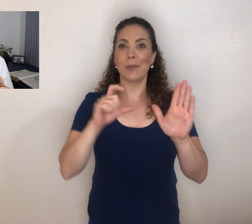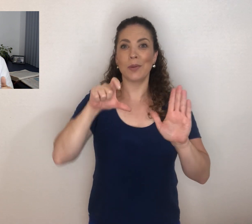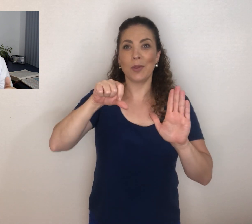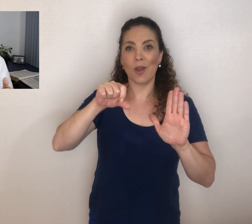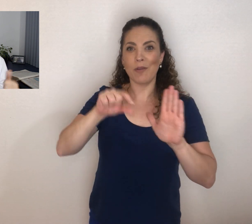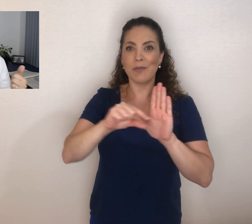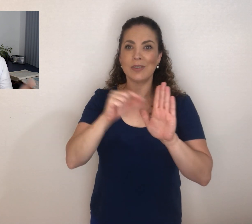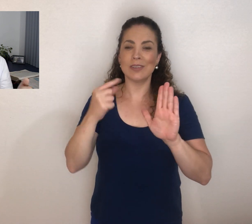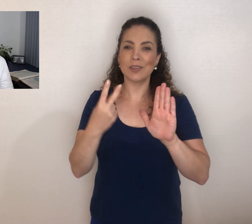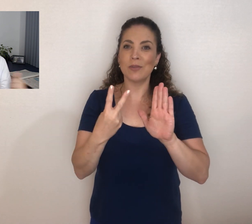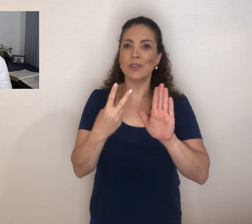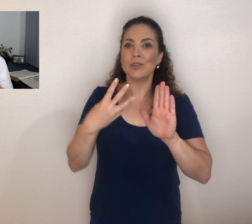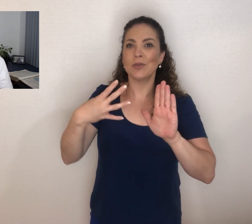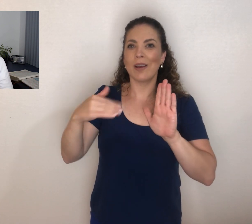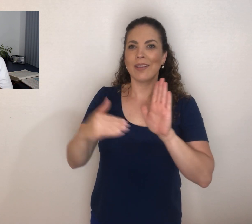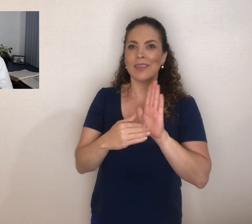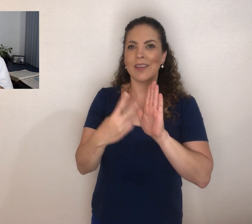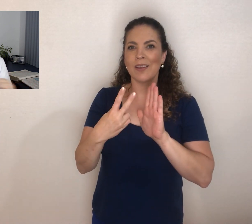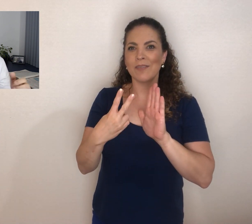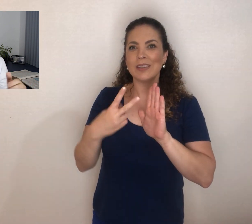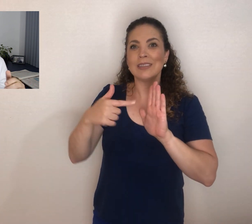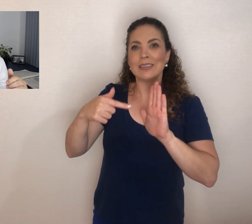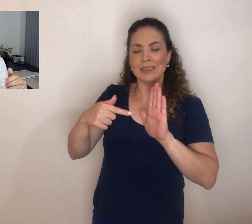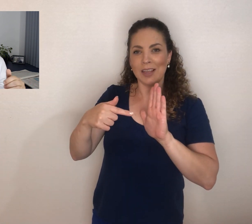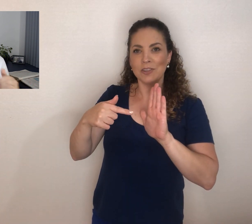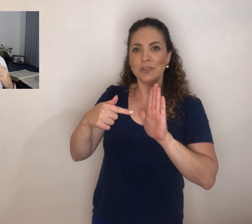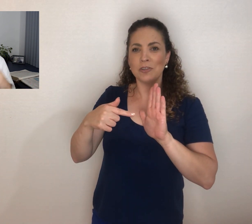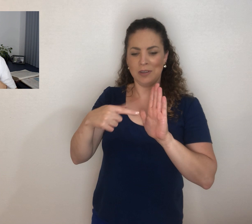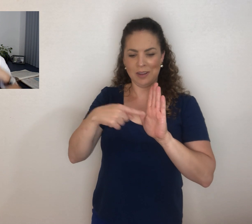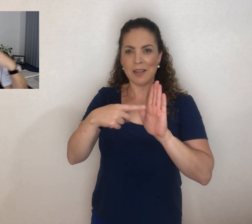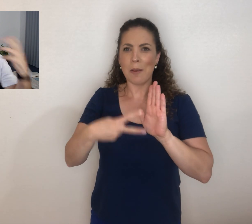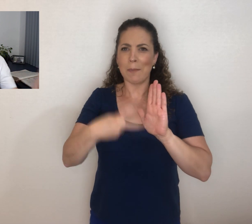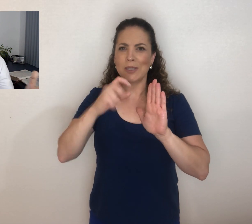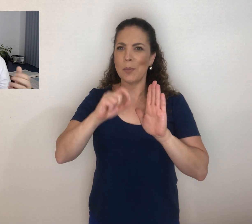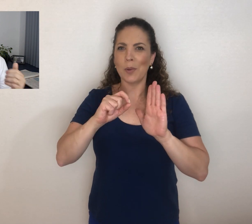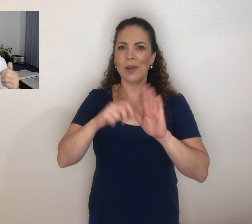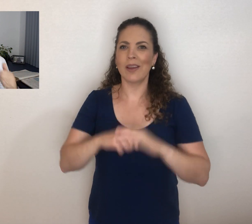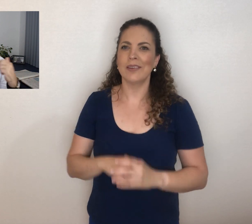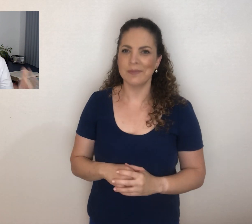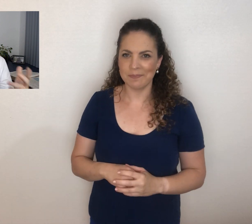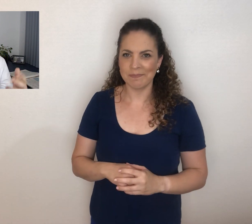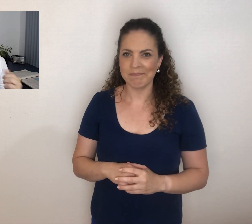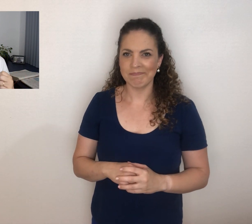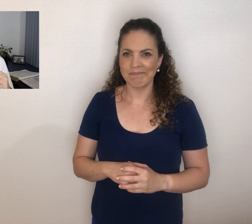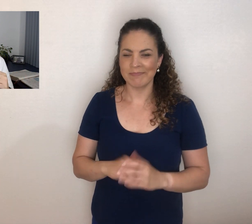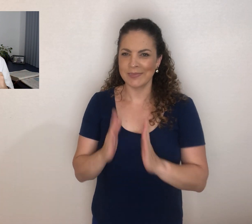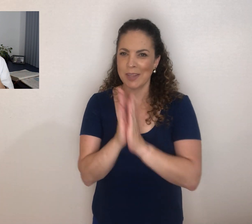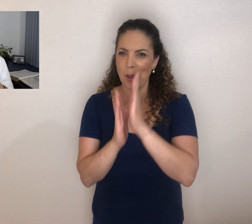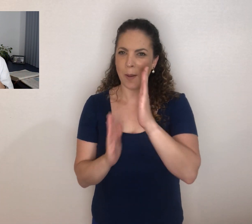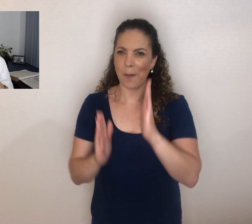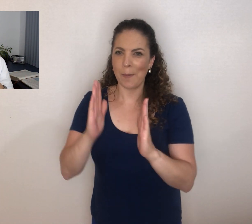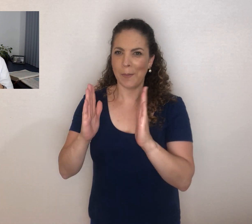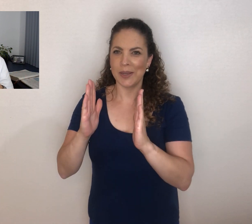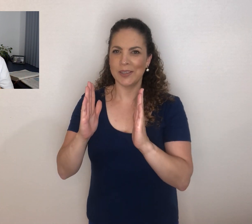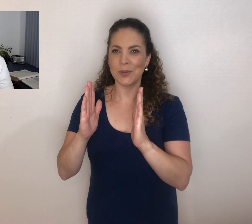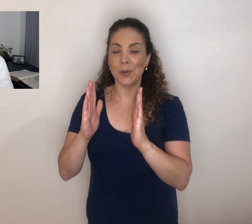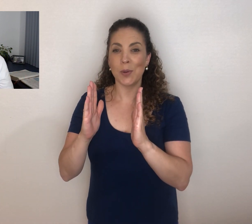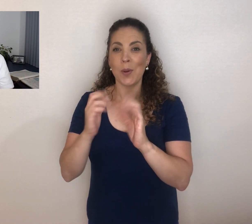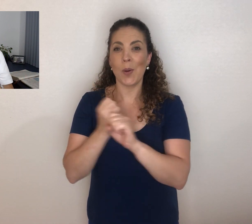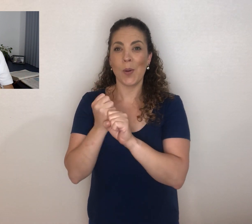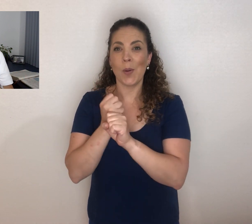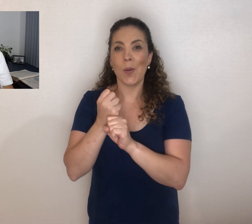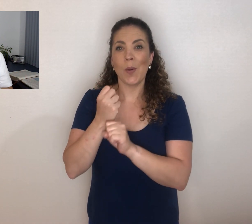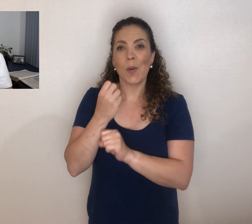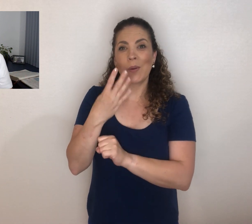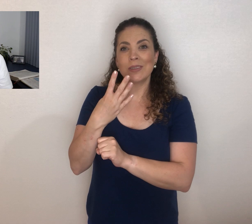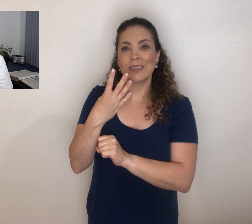em Daniel 9, 24 a 27, nós vemos aquilo que Jesus mandou examinar, né? É